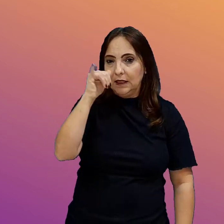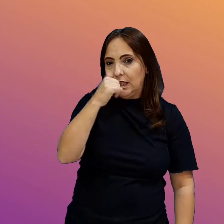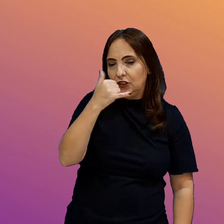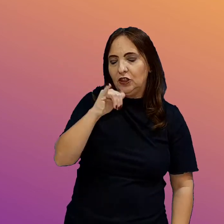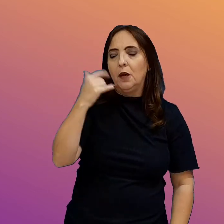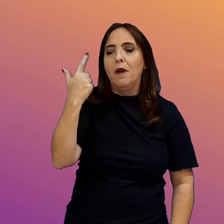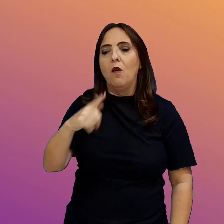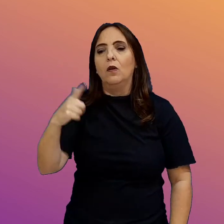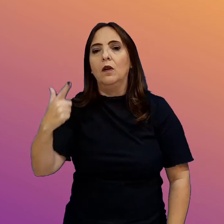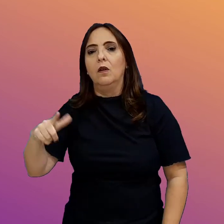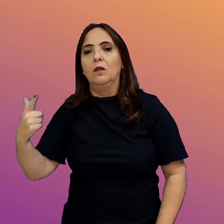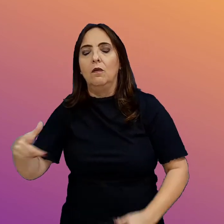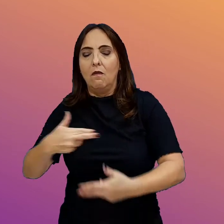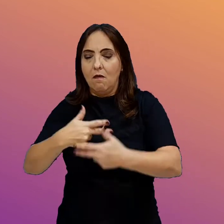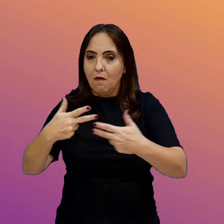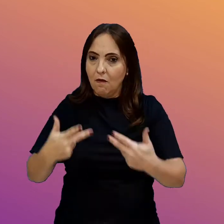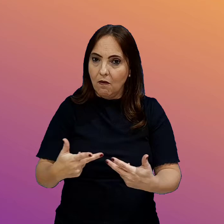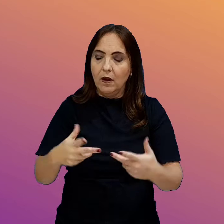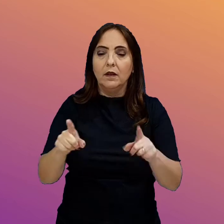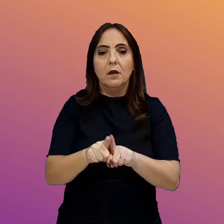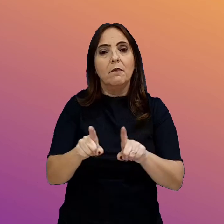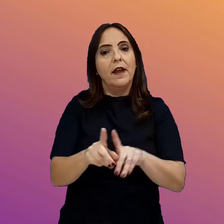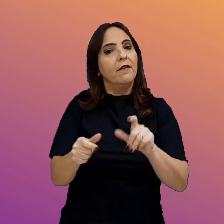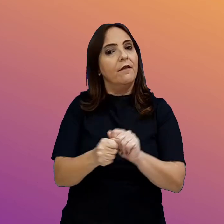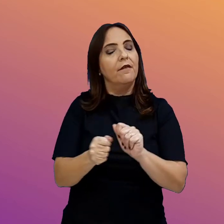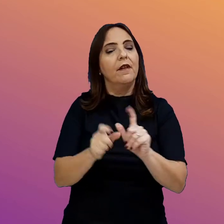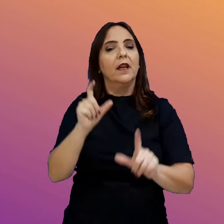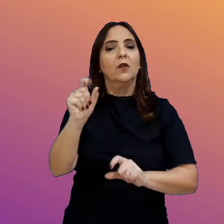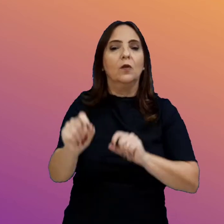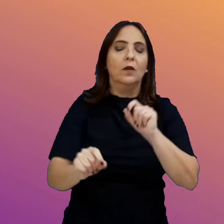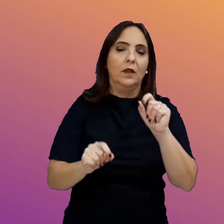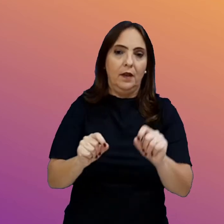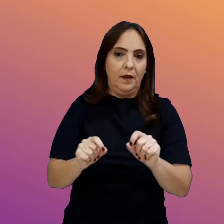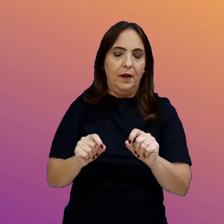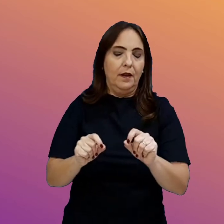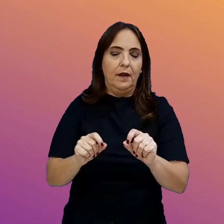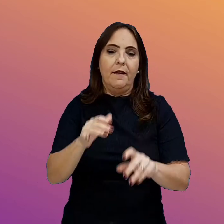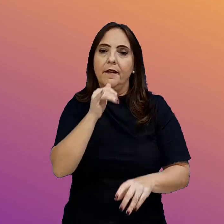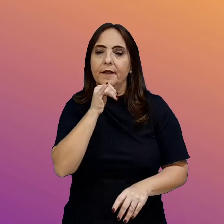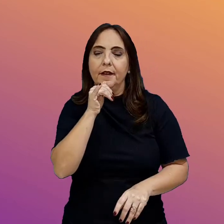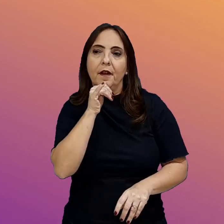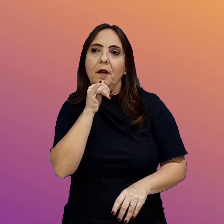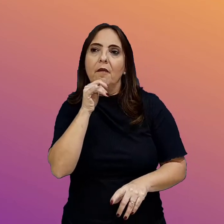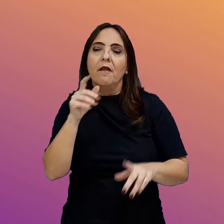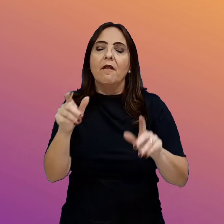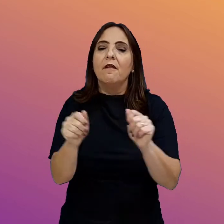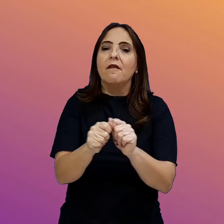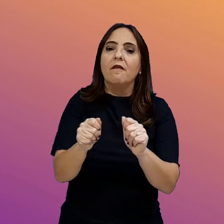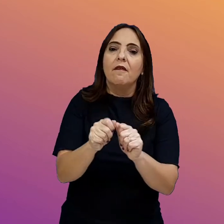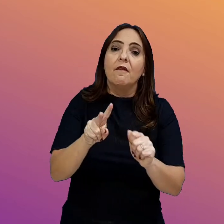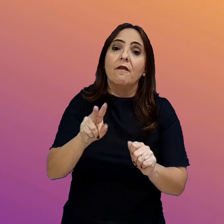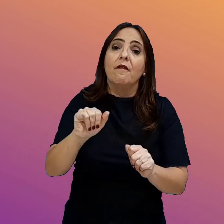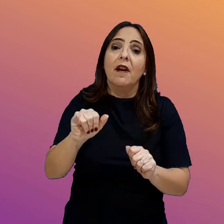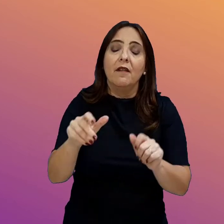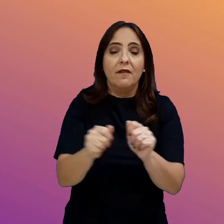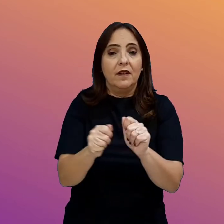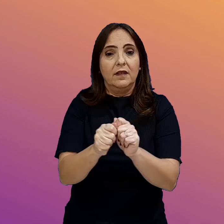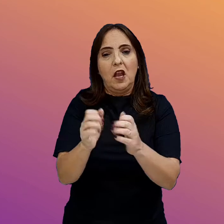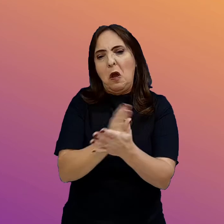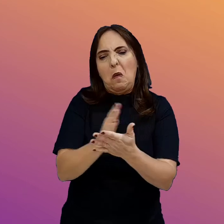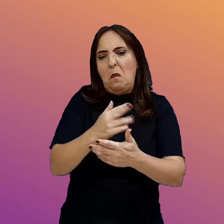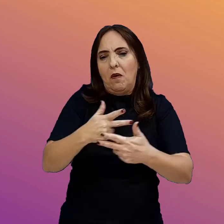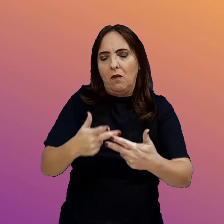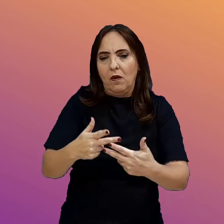que a gente tem feito também é assim, quando vai executar uma tarefa, a gente treina, a gente ensina